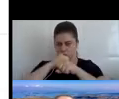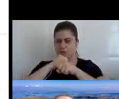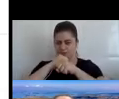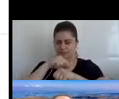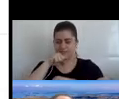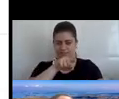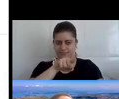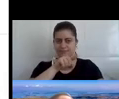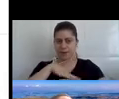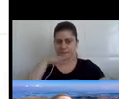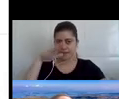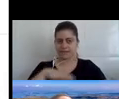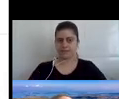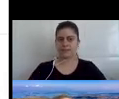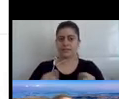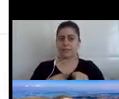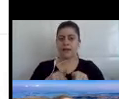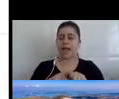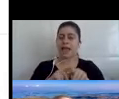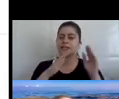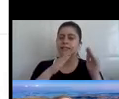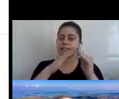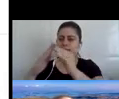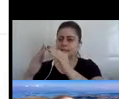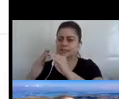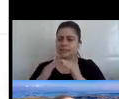da densidade habitacional no território